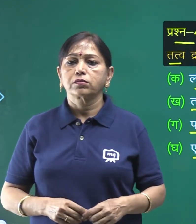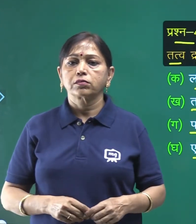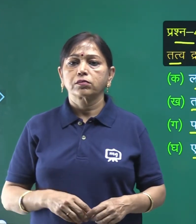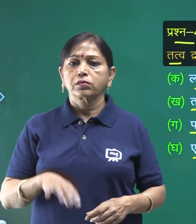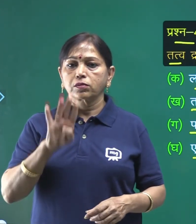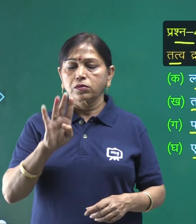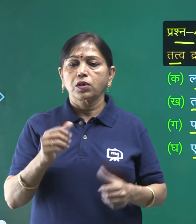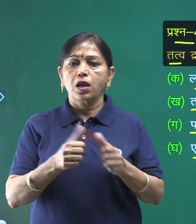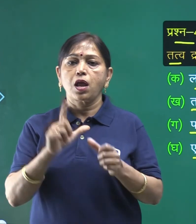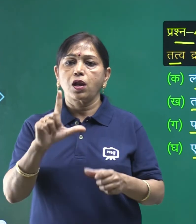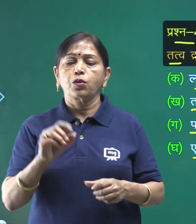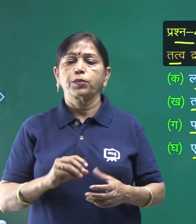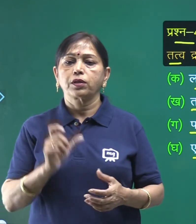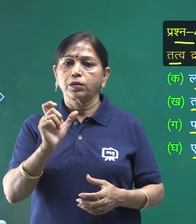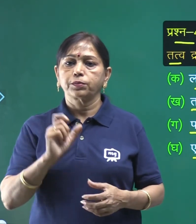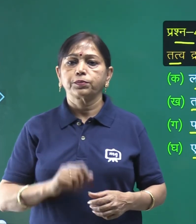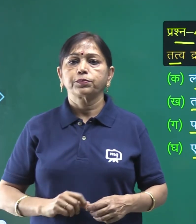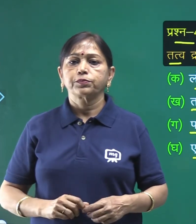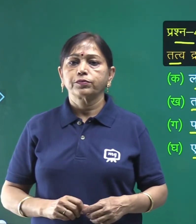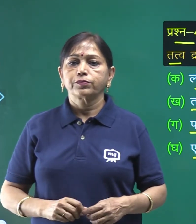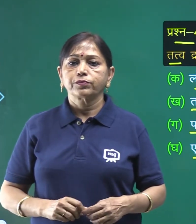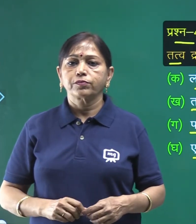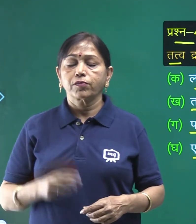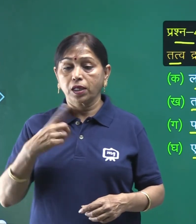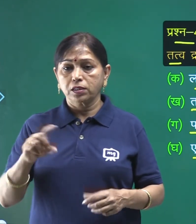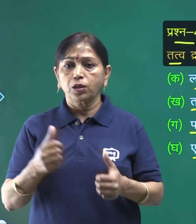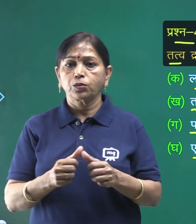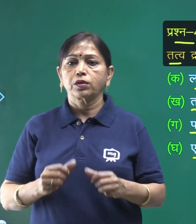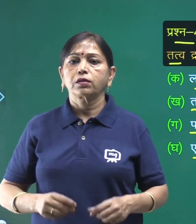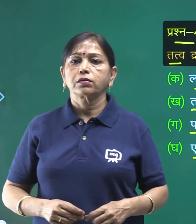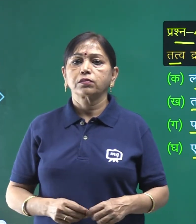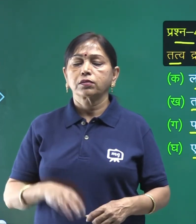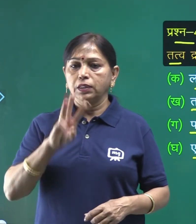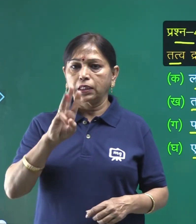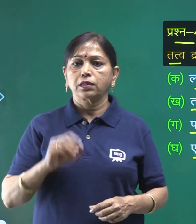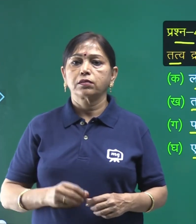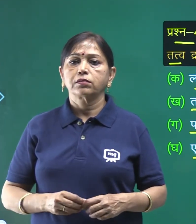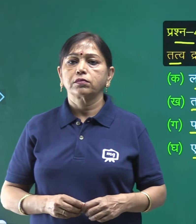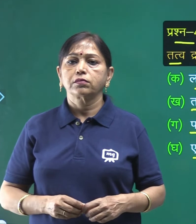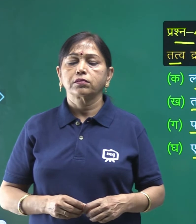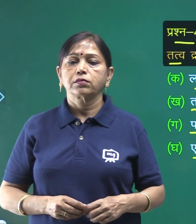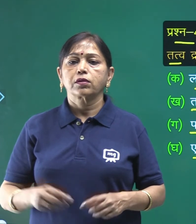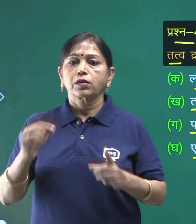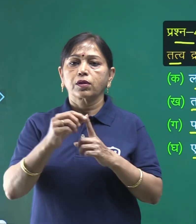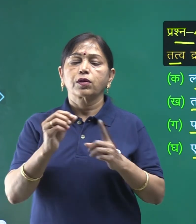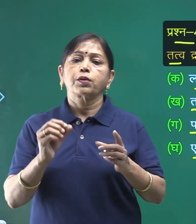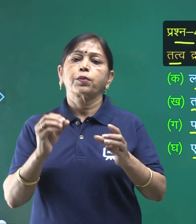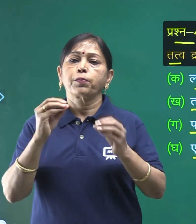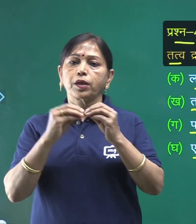4, एल्युमिनियम। सही उत्तर 3, पारा।